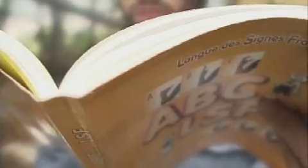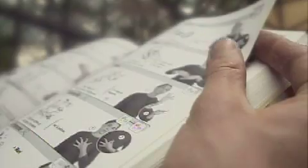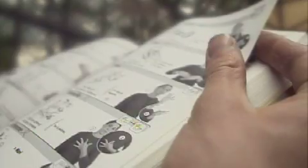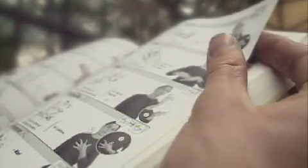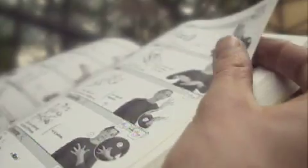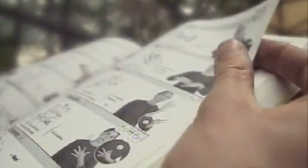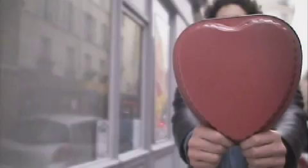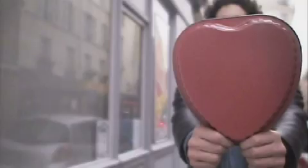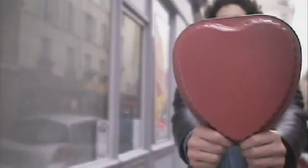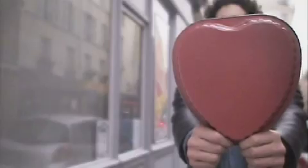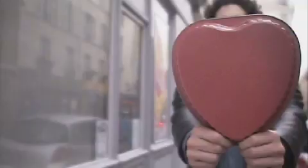erg duur zijn.